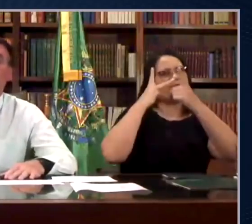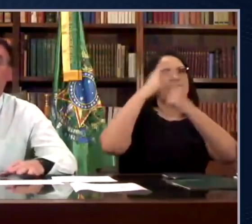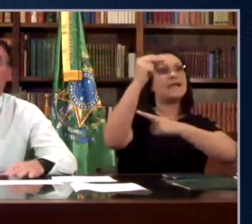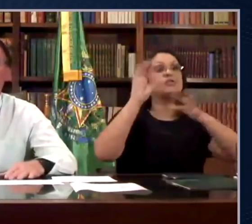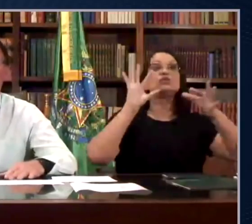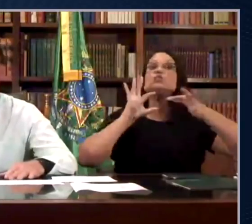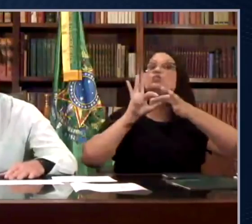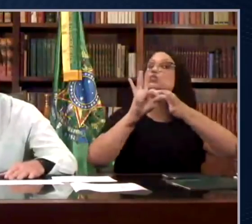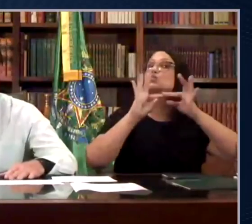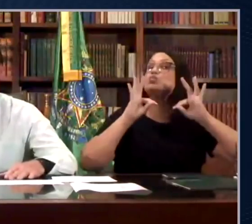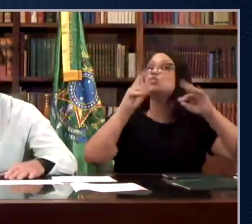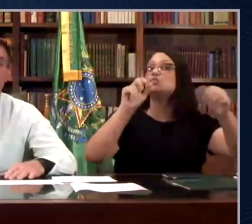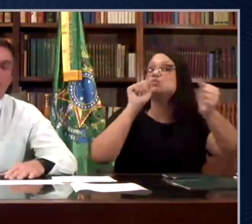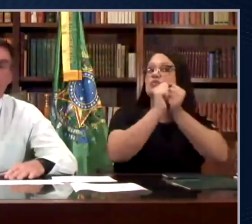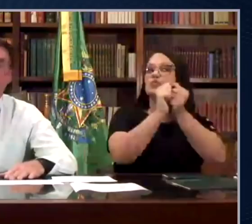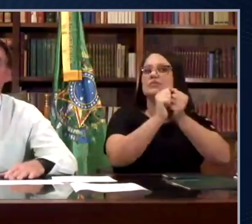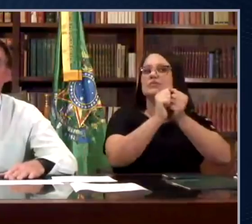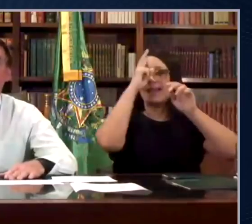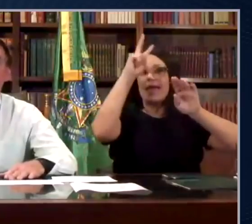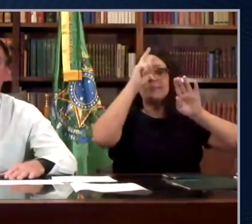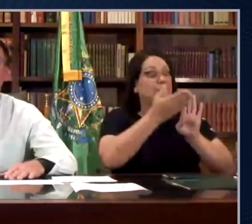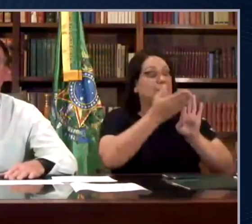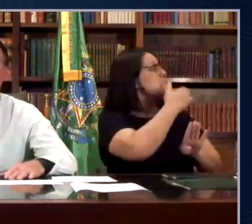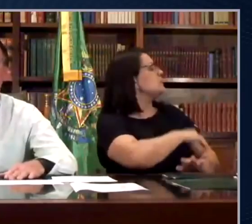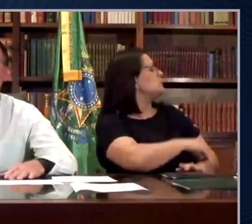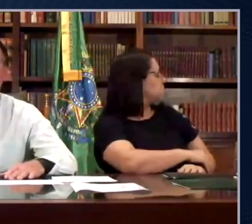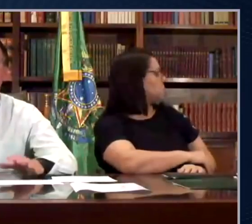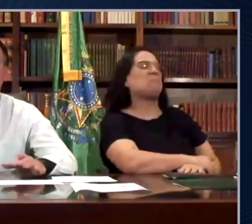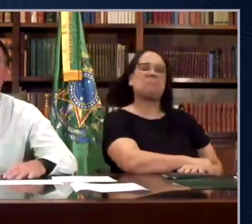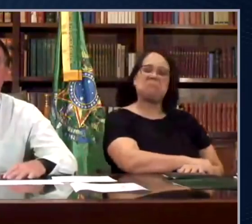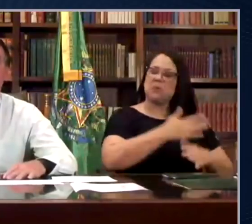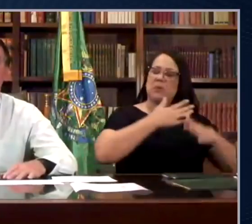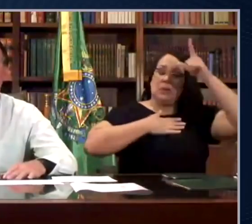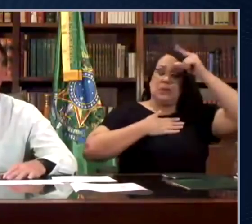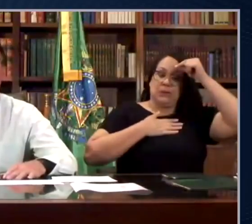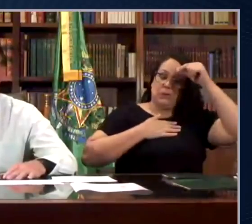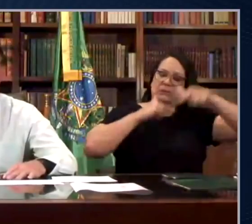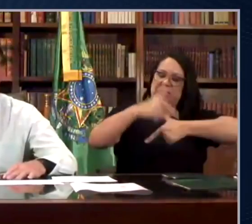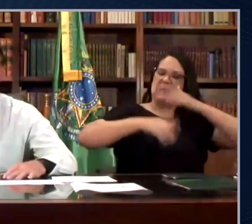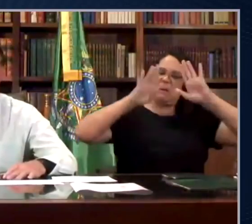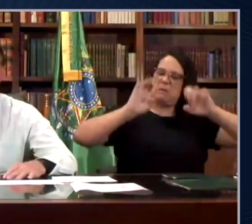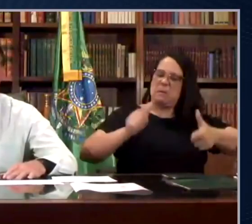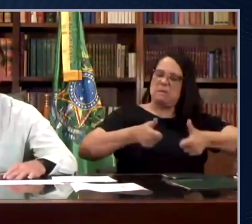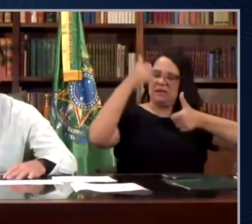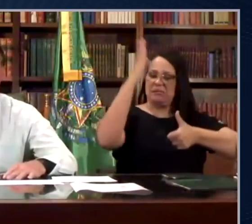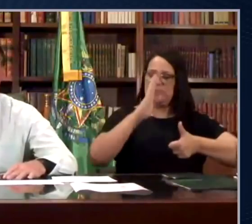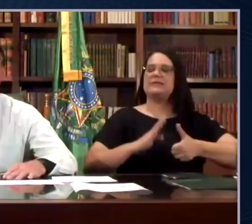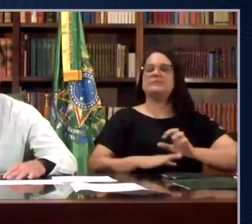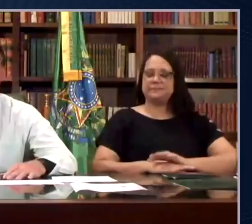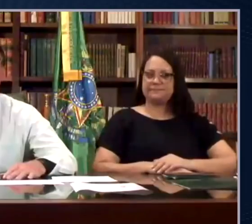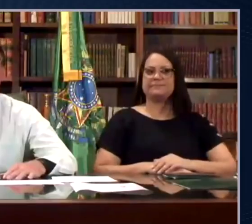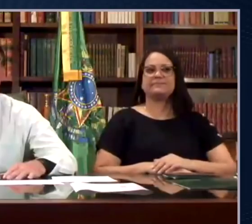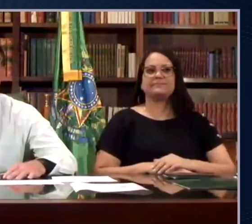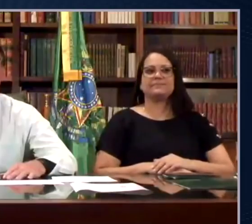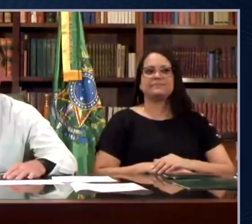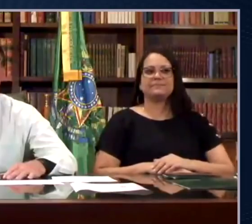se Deus quiser, vamos lá na frente, olhar para trás e falar, fizemos um bom combate, fizemos o melhor para o Brasil. Para você que chega agora,